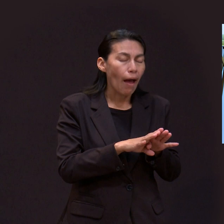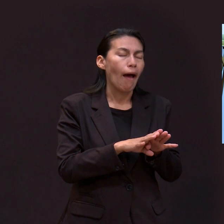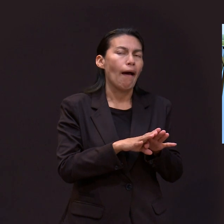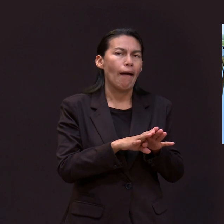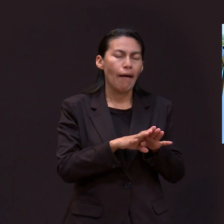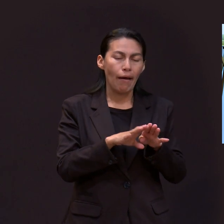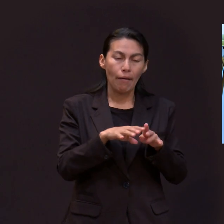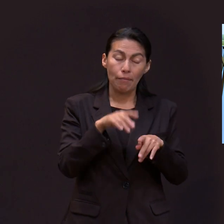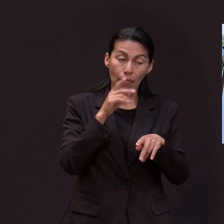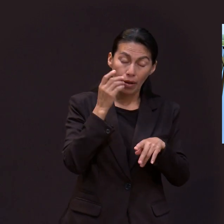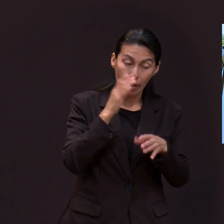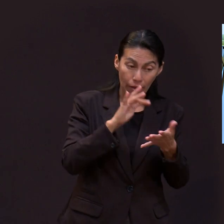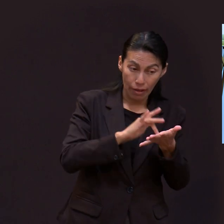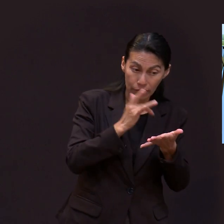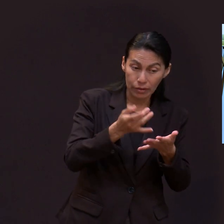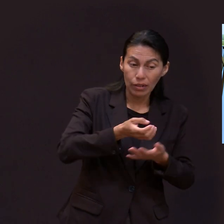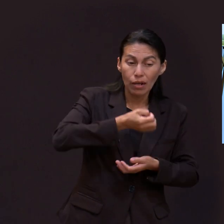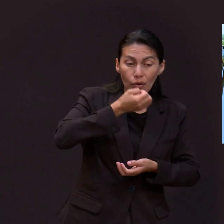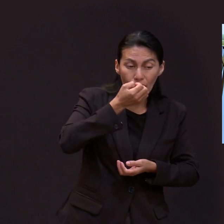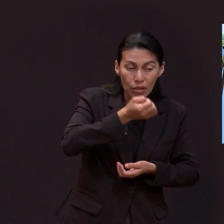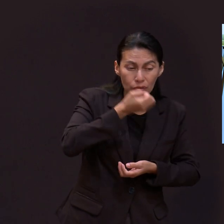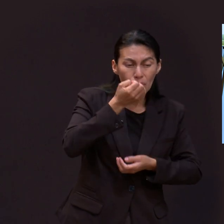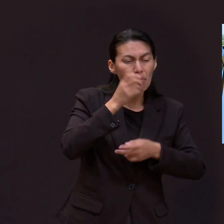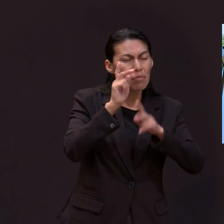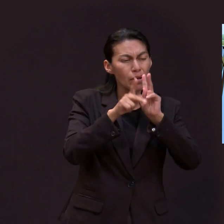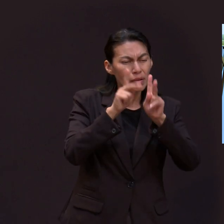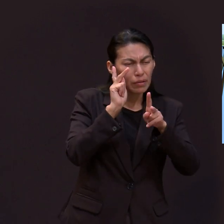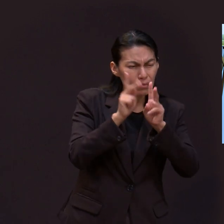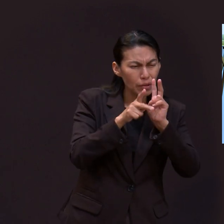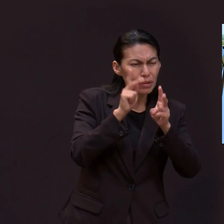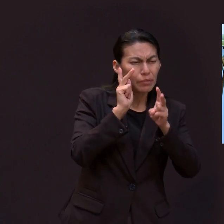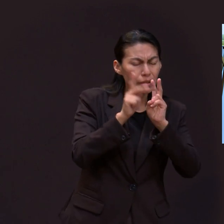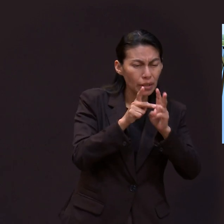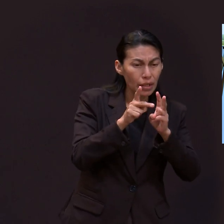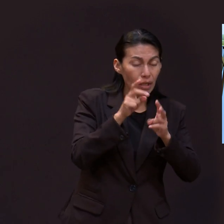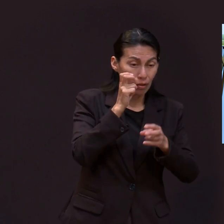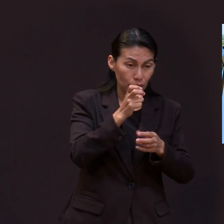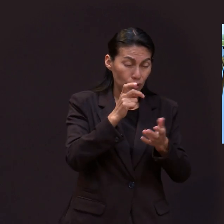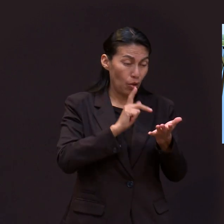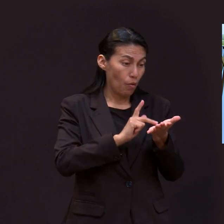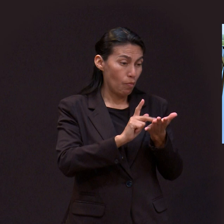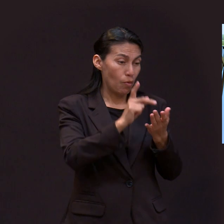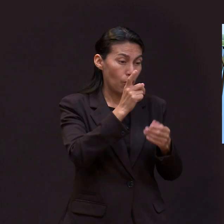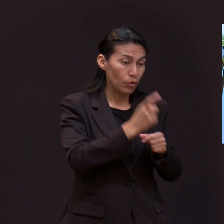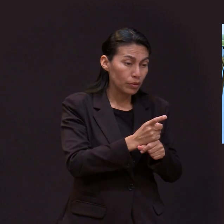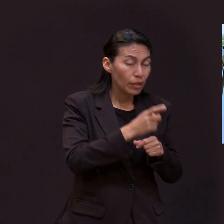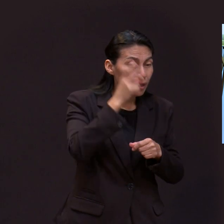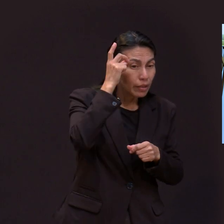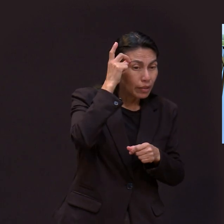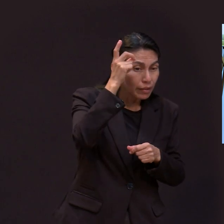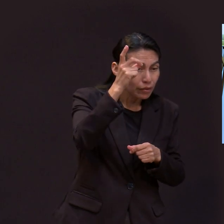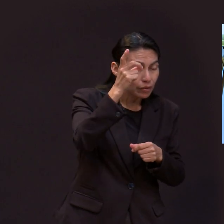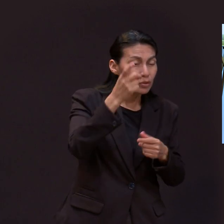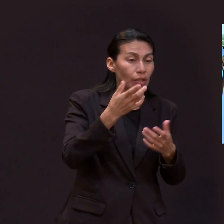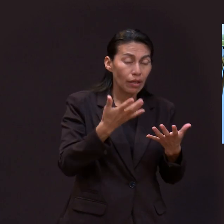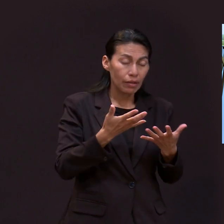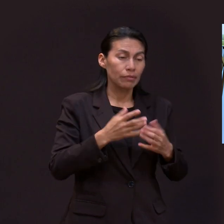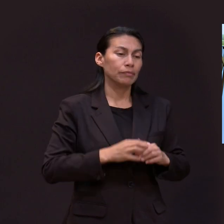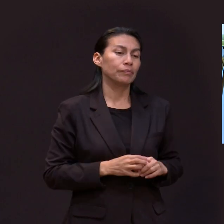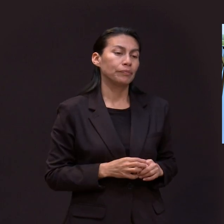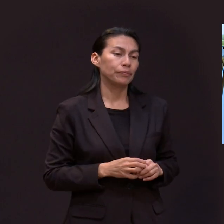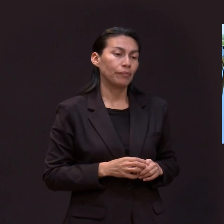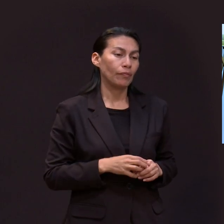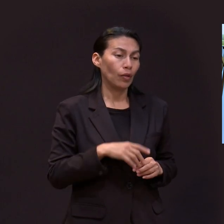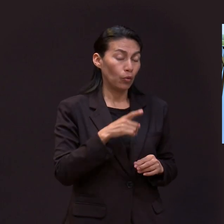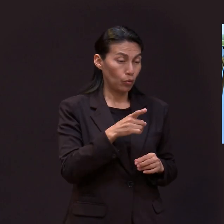través de oración la conversación con dios la voluntad de dios llega a tu vida el espíritu santo hace